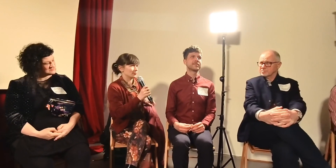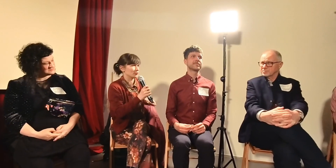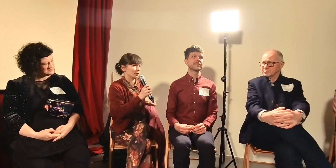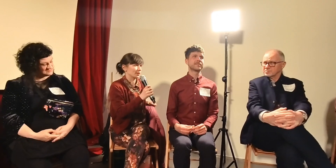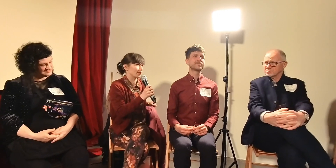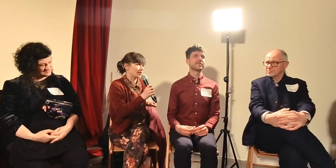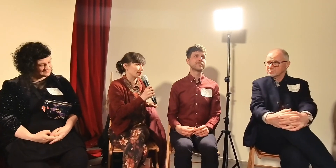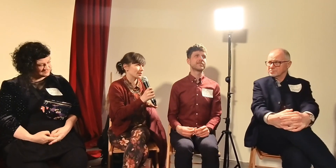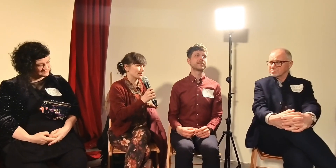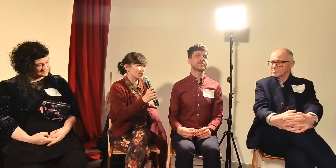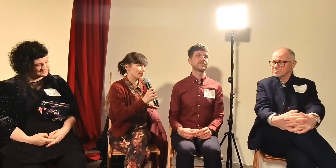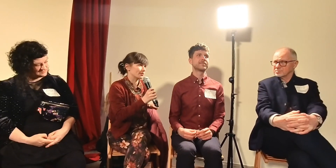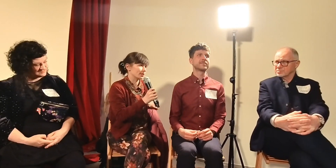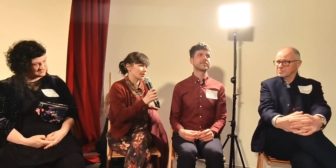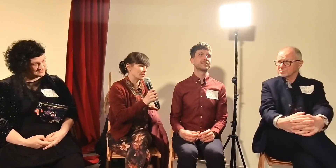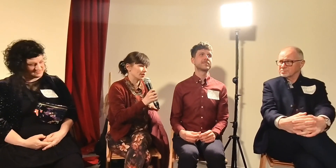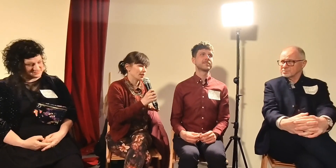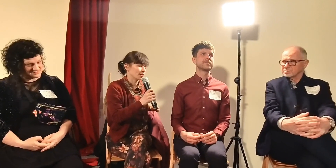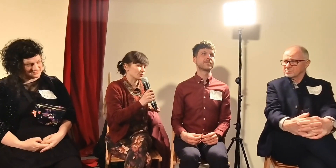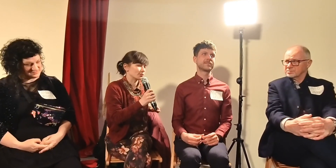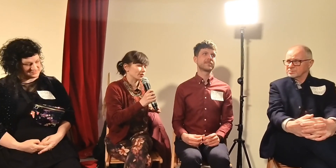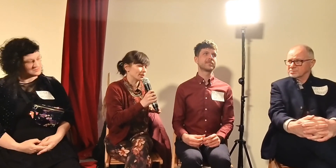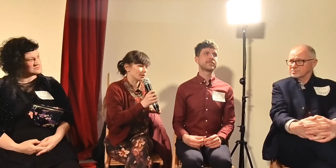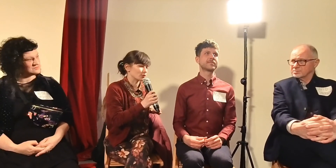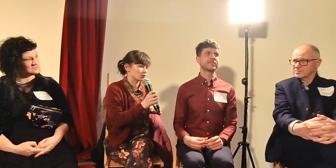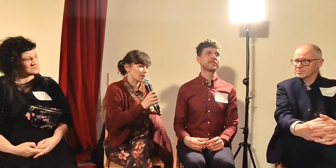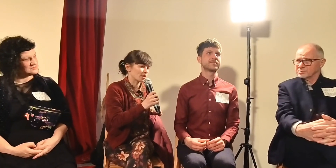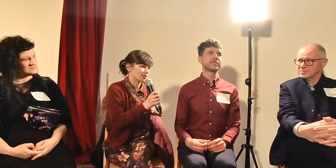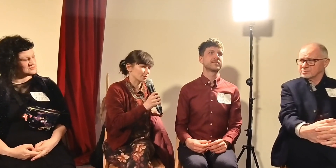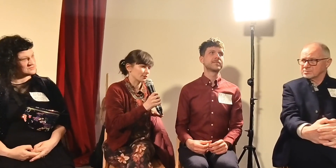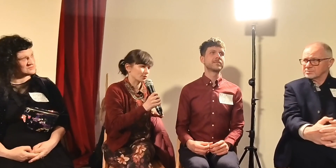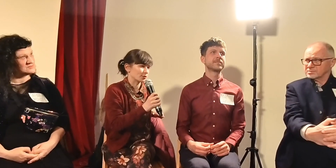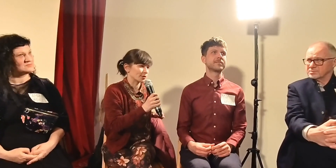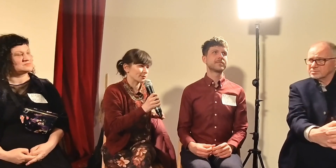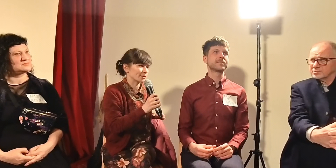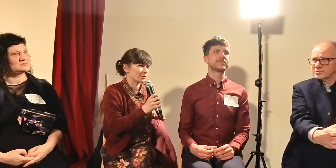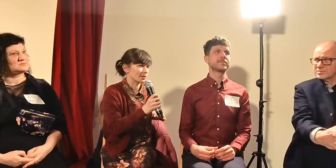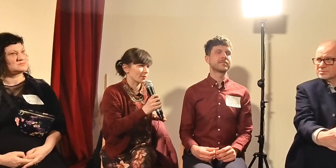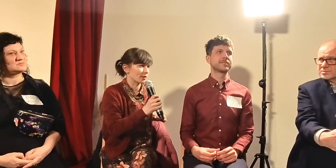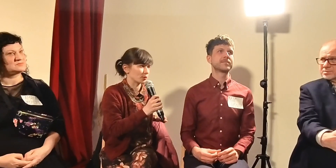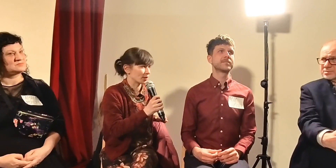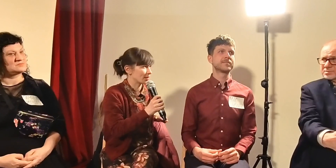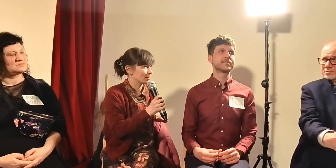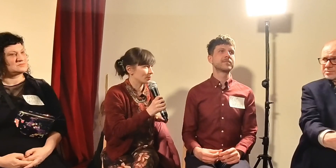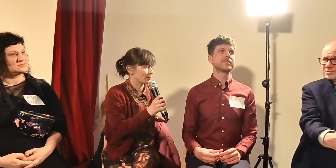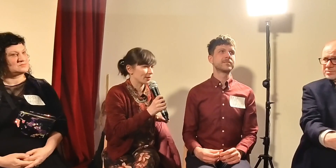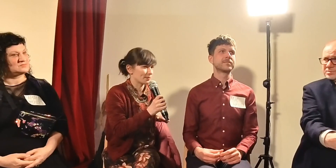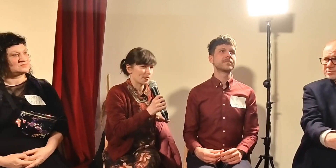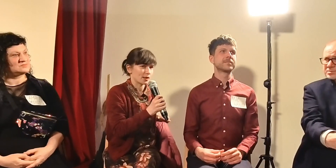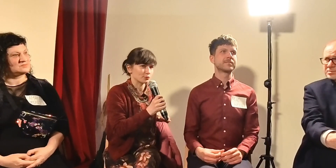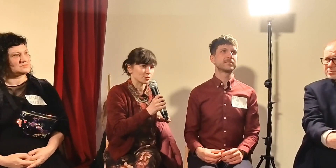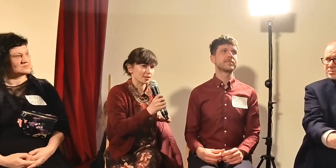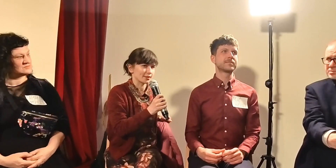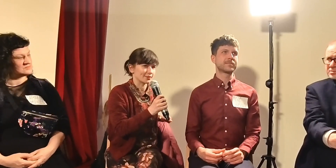Mac mluvil, který krátce představil, je z roku 2018 a v tom roce jsme se vlastně s Macem potkali